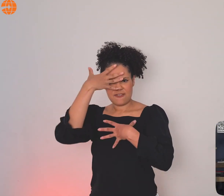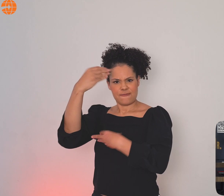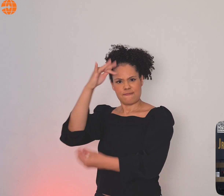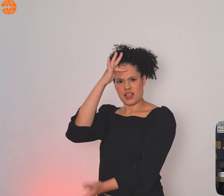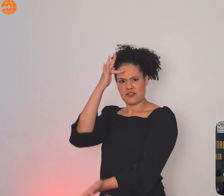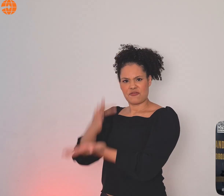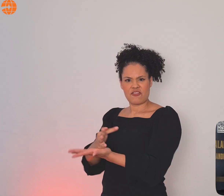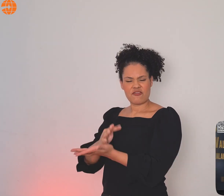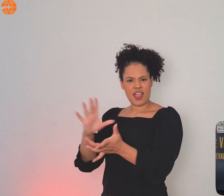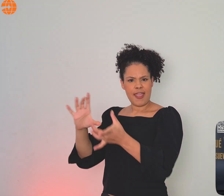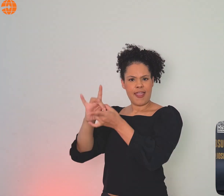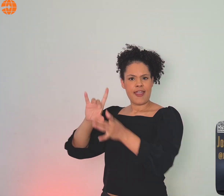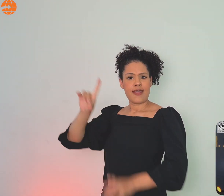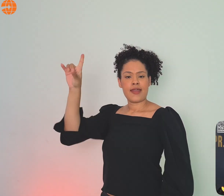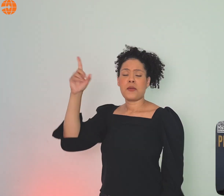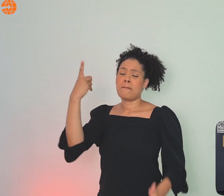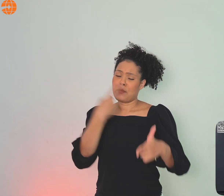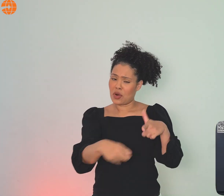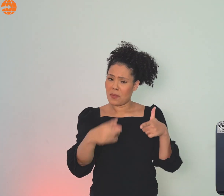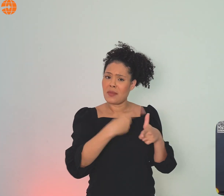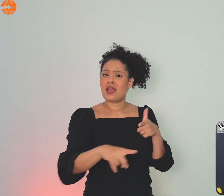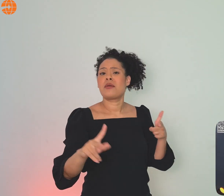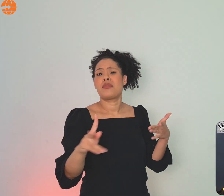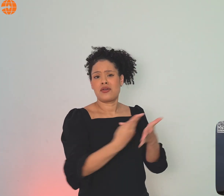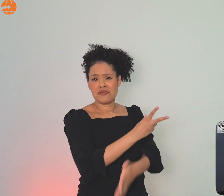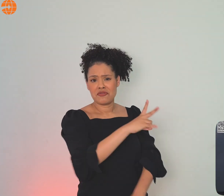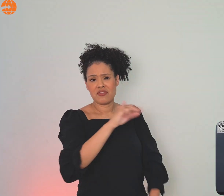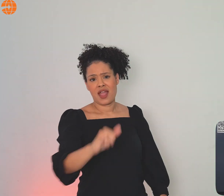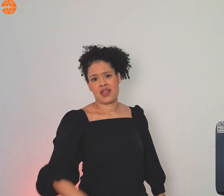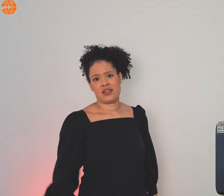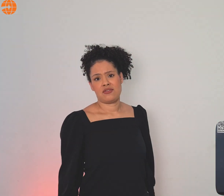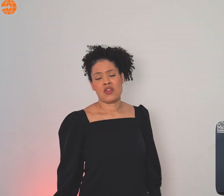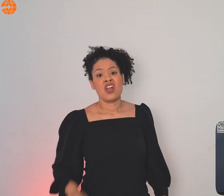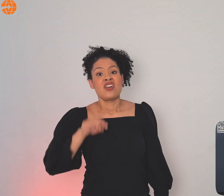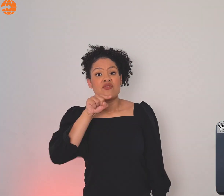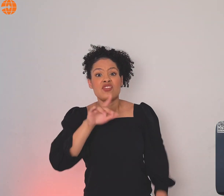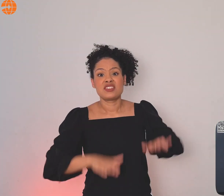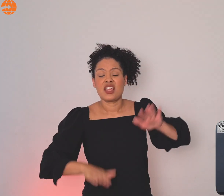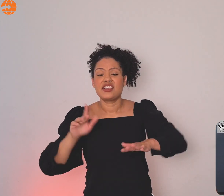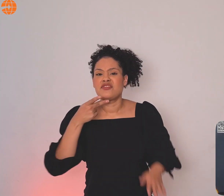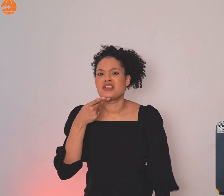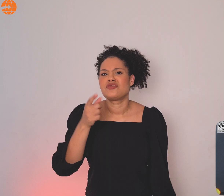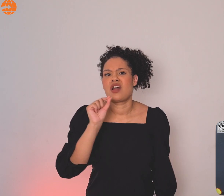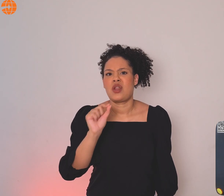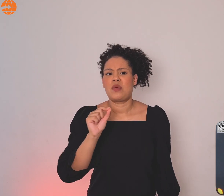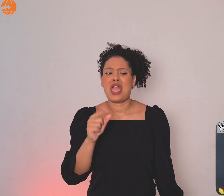problemas e transformando no freio da sua história.